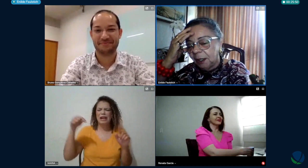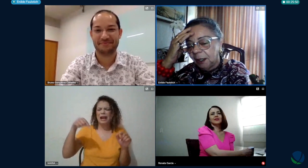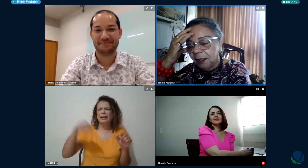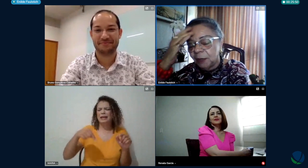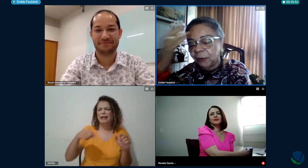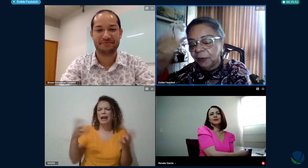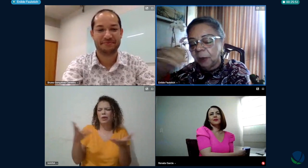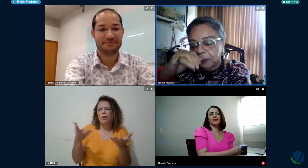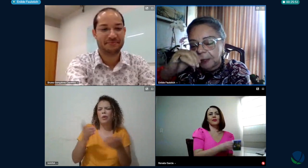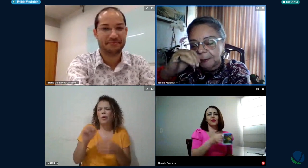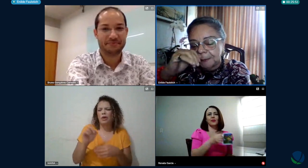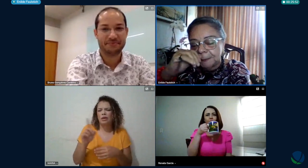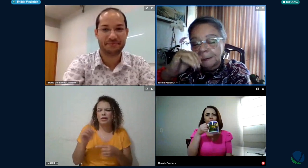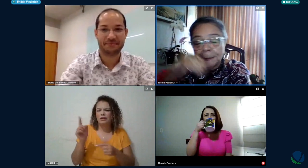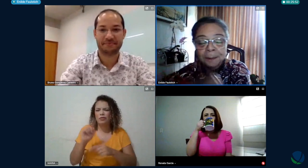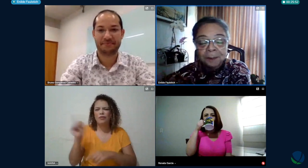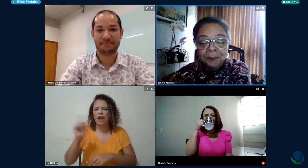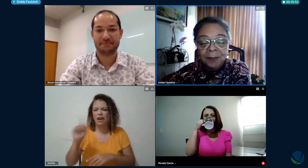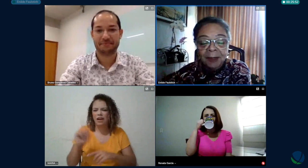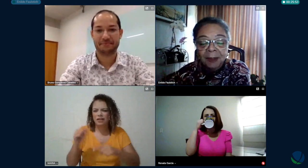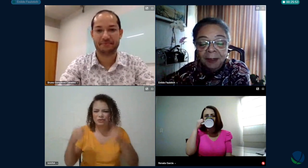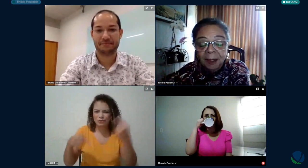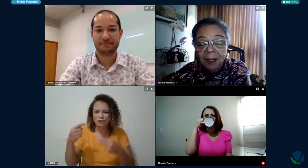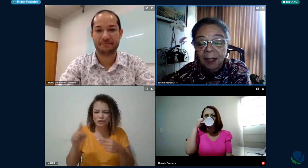que é um fato,